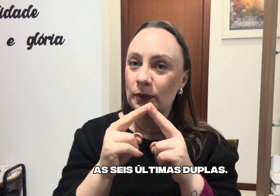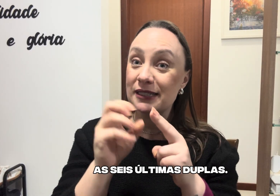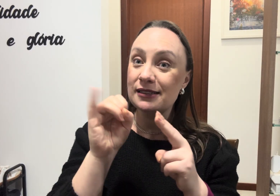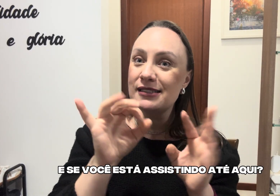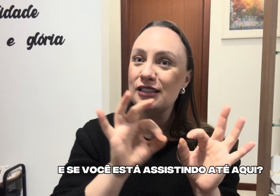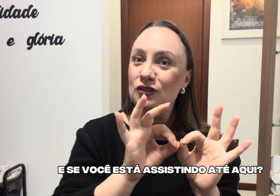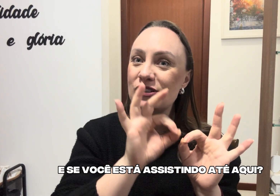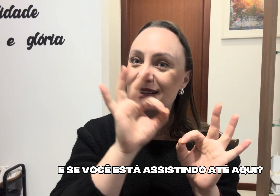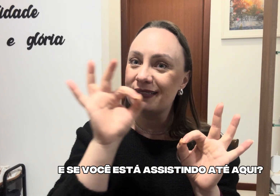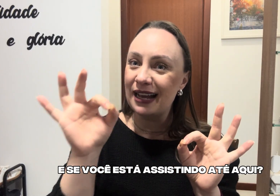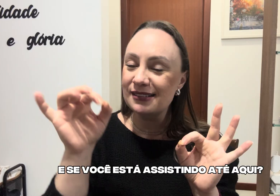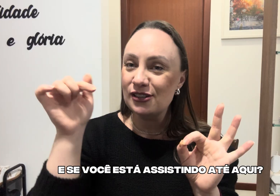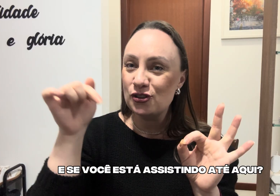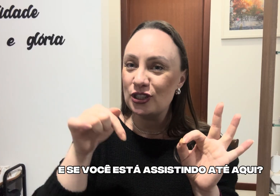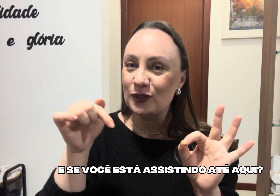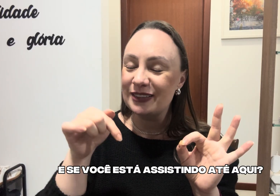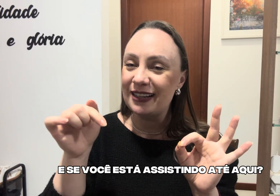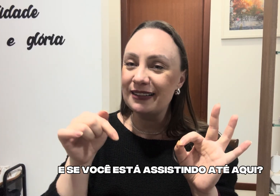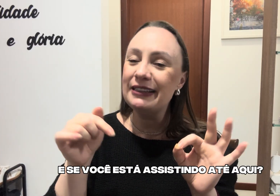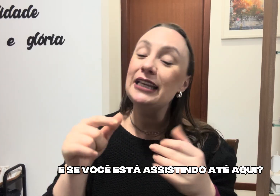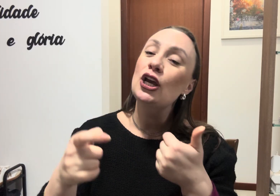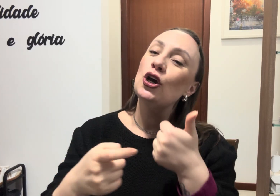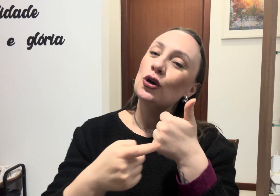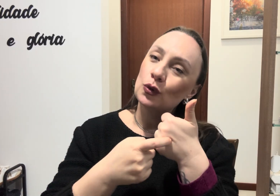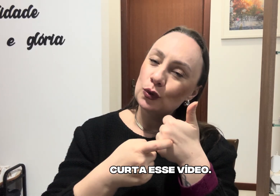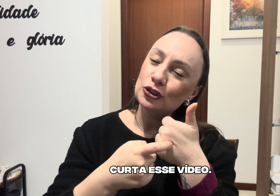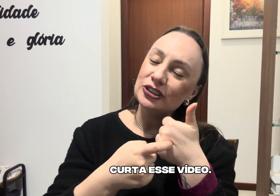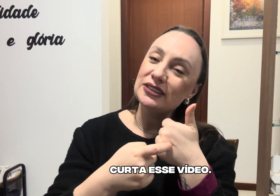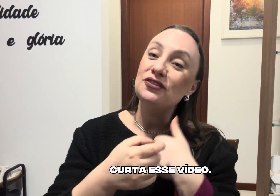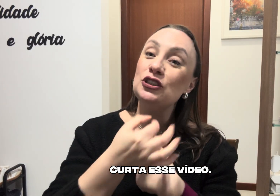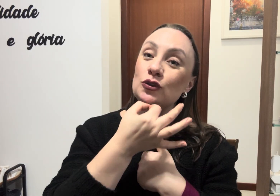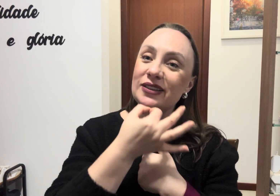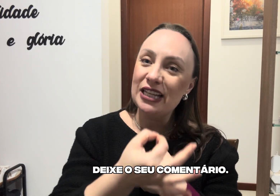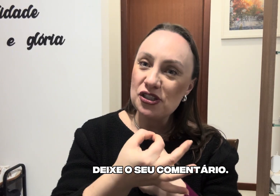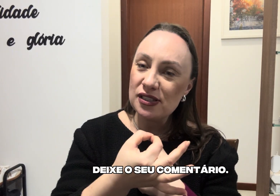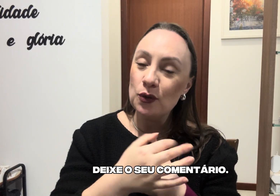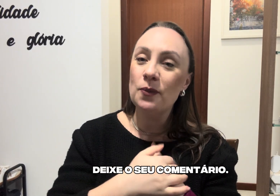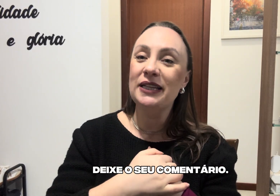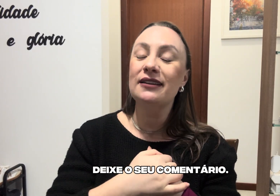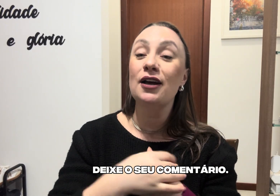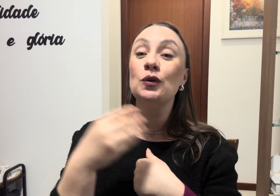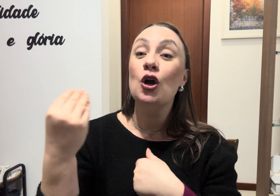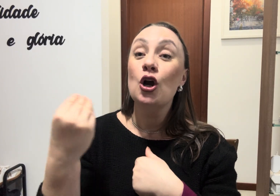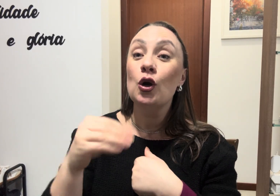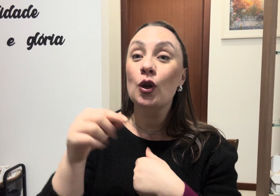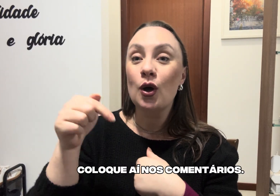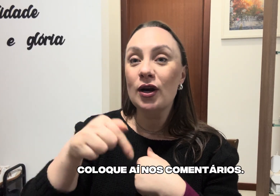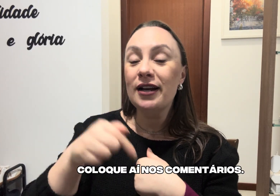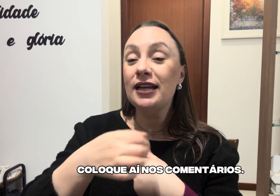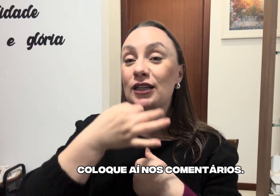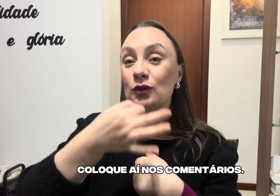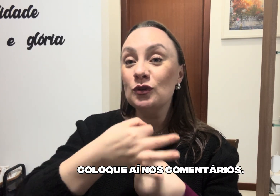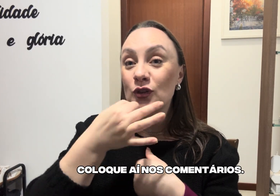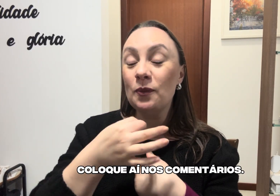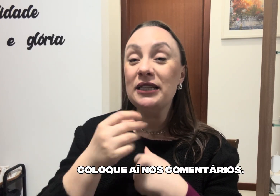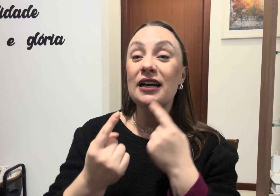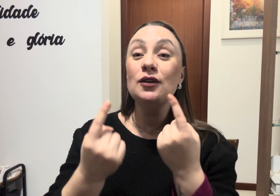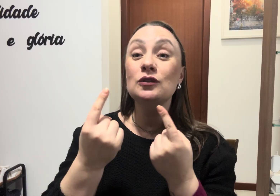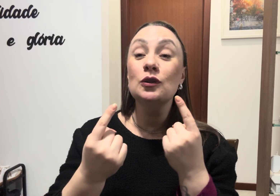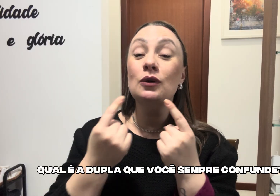duplas. E se você tá assistindo até aqui, curte esse vídeo, deixa seu comentário, coloca aí nos comentários qual